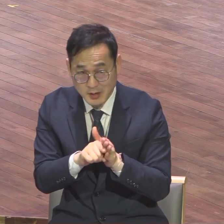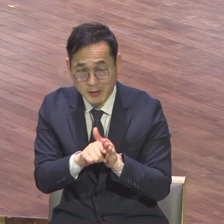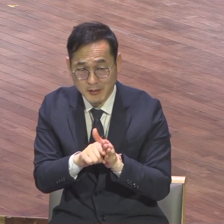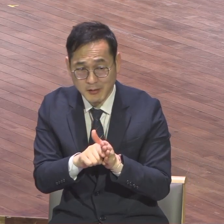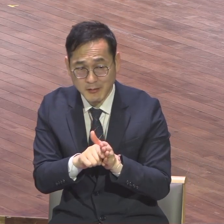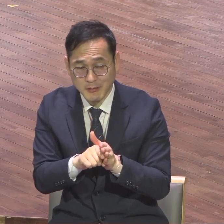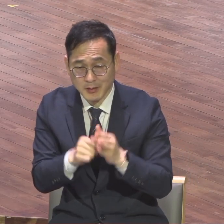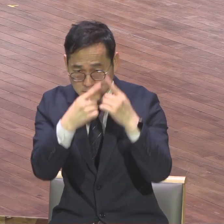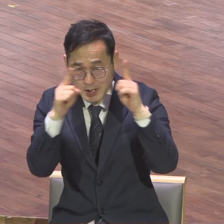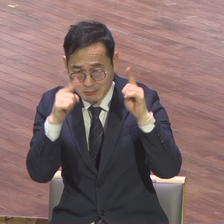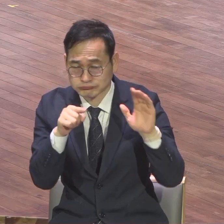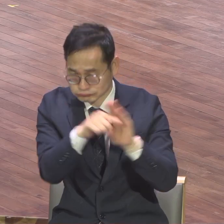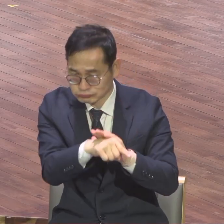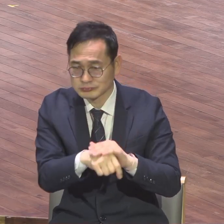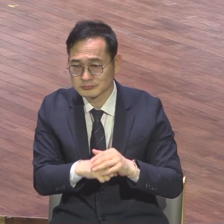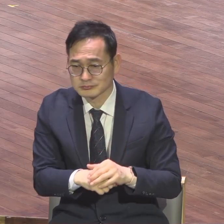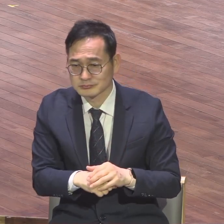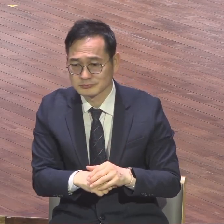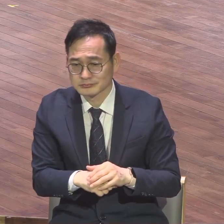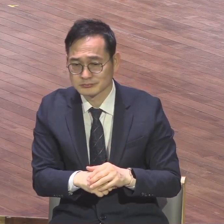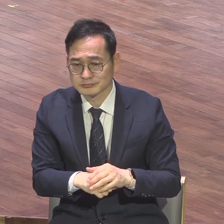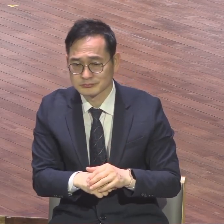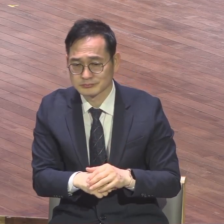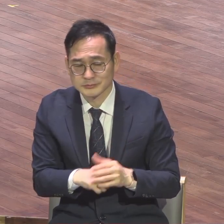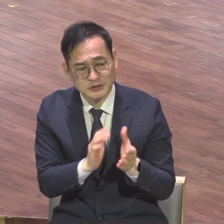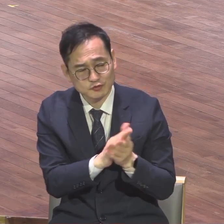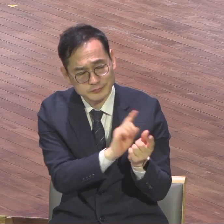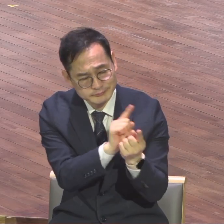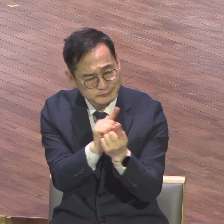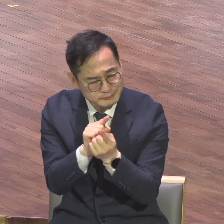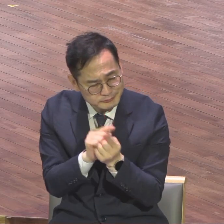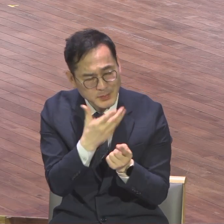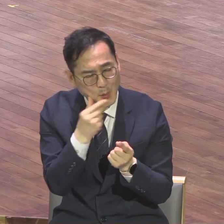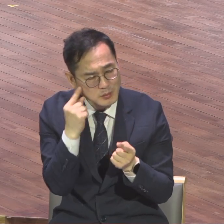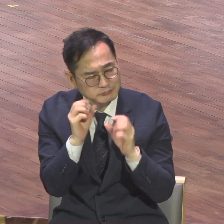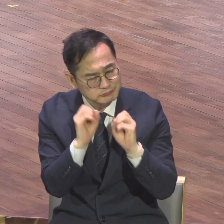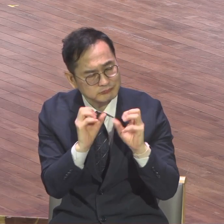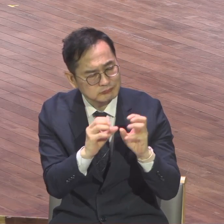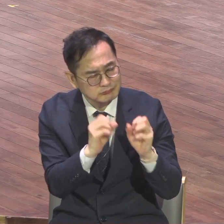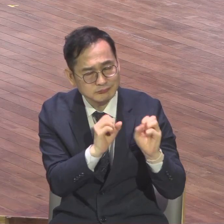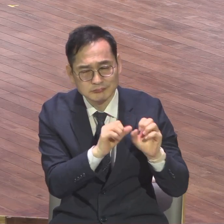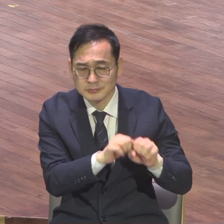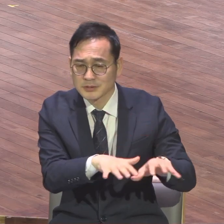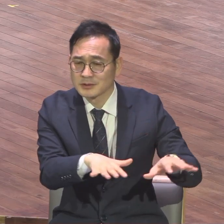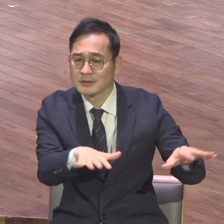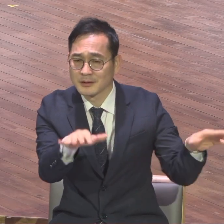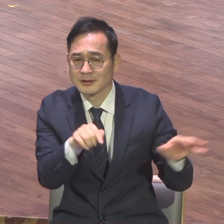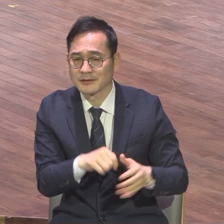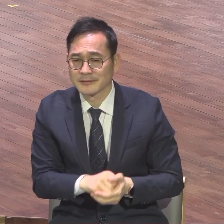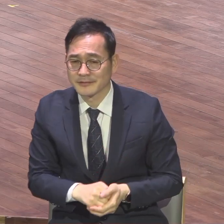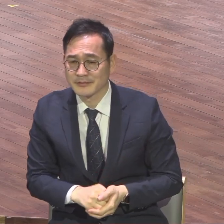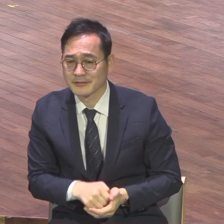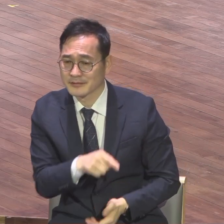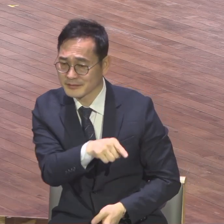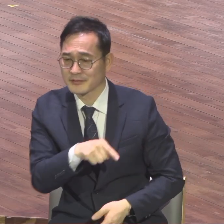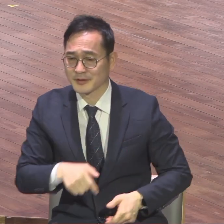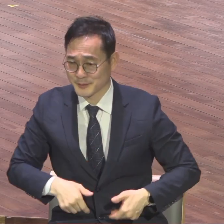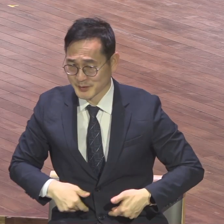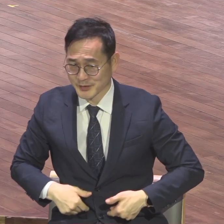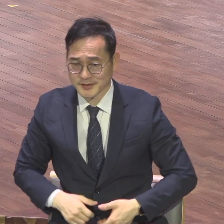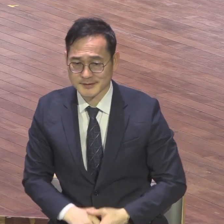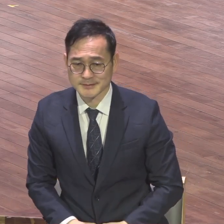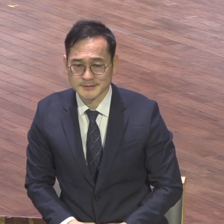복음화를 위해서 대학 복음화를 위해서 하나님 가겠다고 하는 이런 약속을 하고